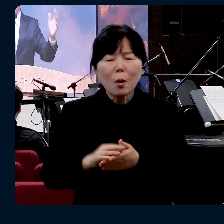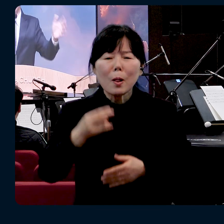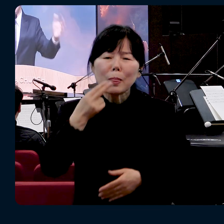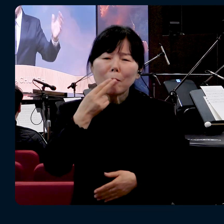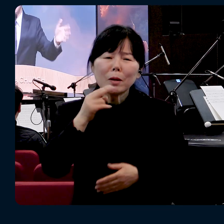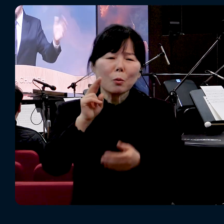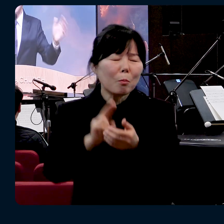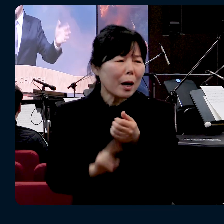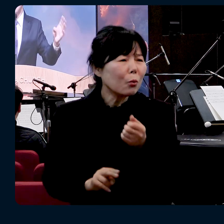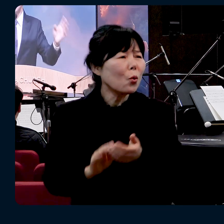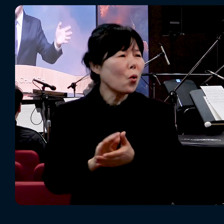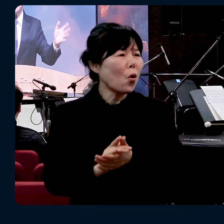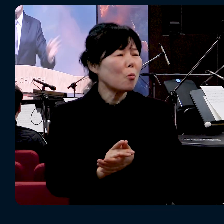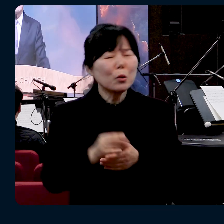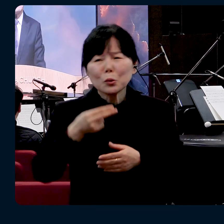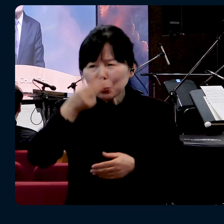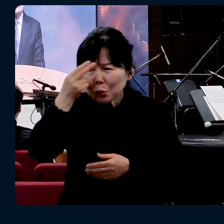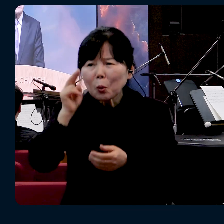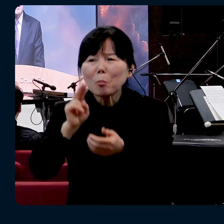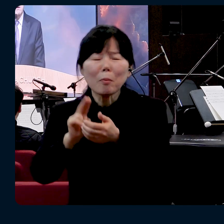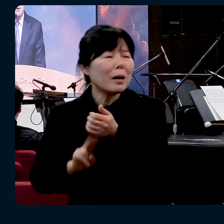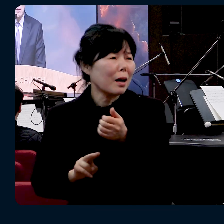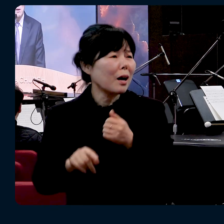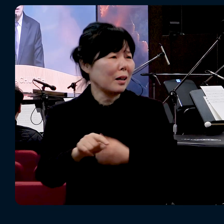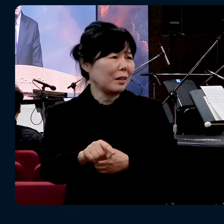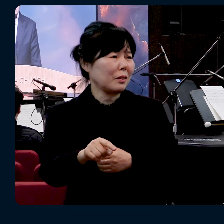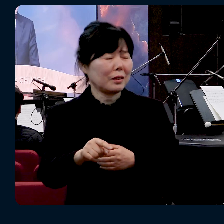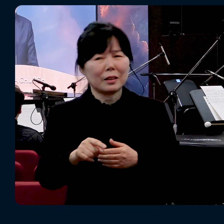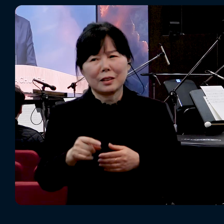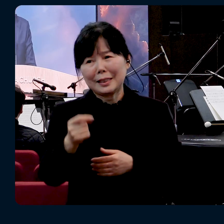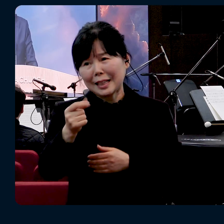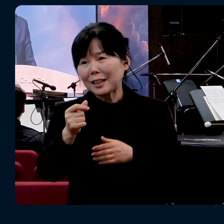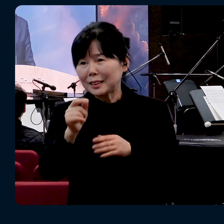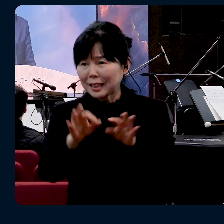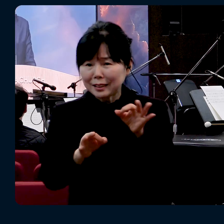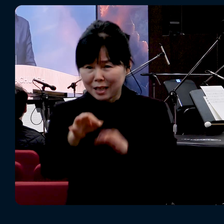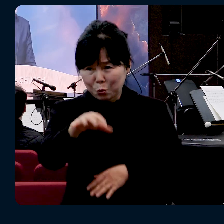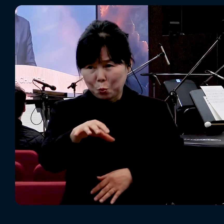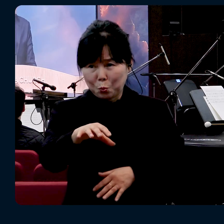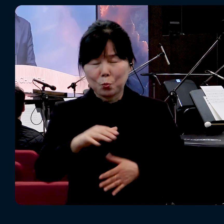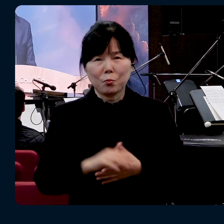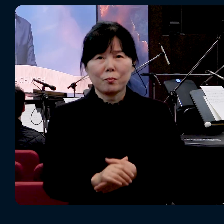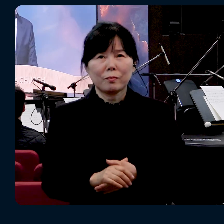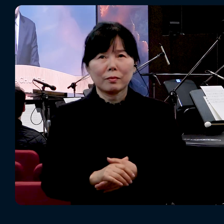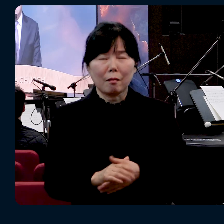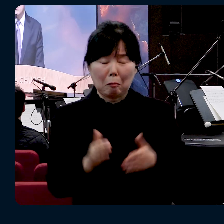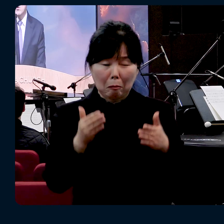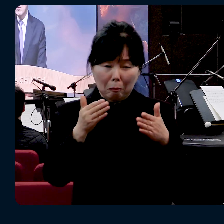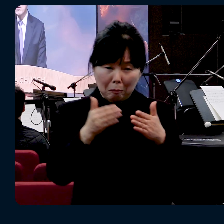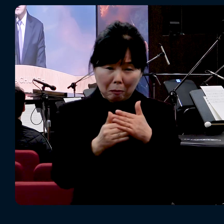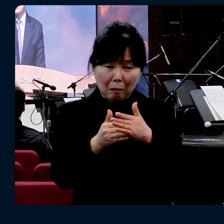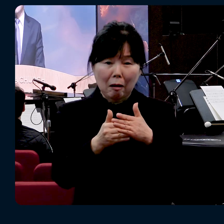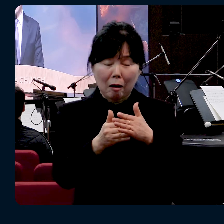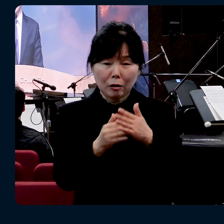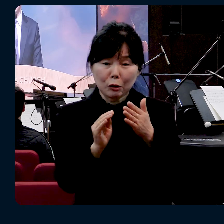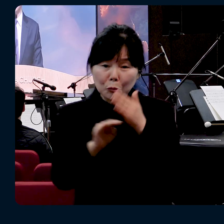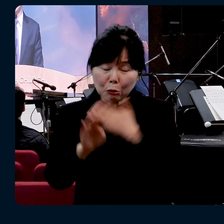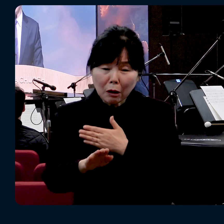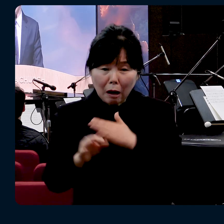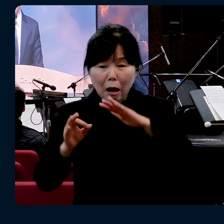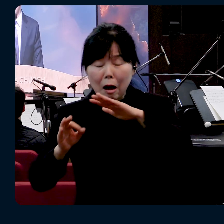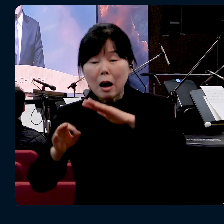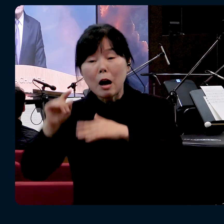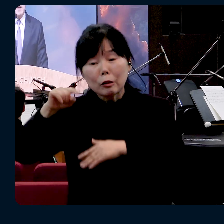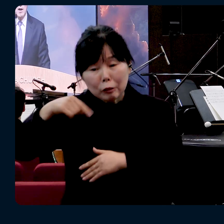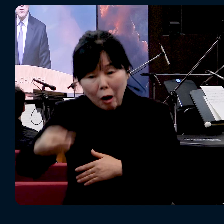담배도 팔고 뭐 이러는 아주 그런 잡화상 같은 그런 가게예요. 그러니까 도착해가지고